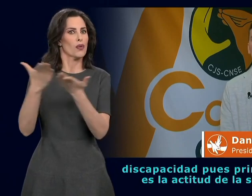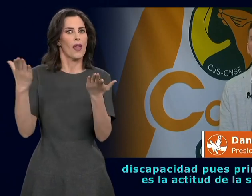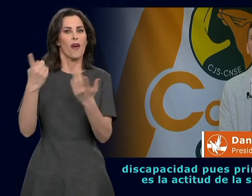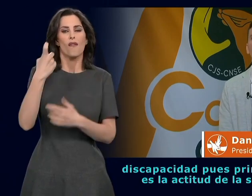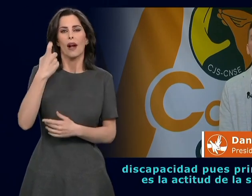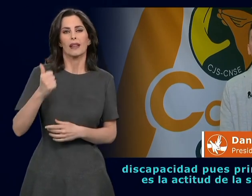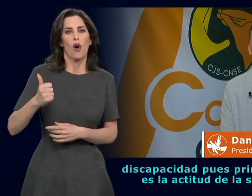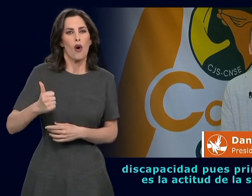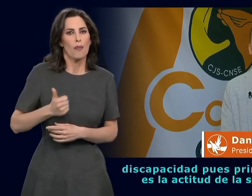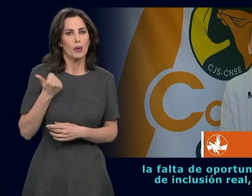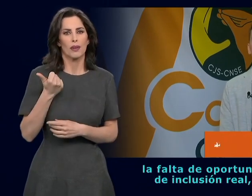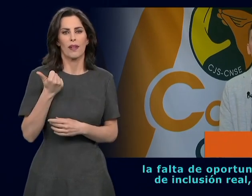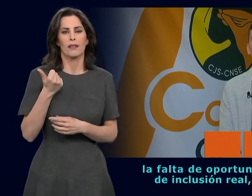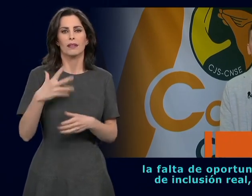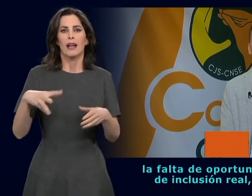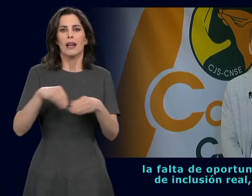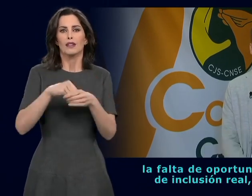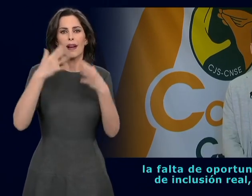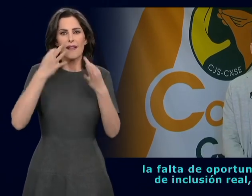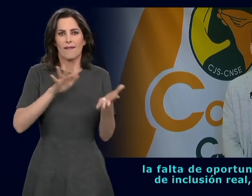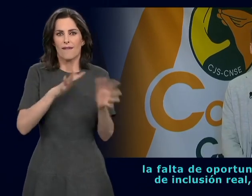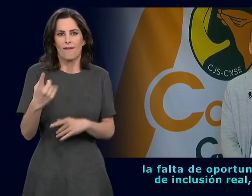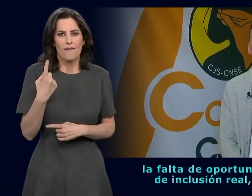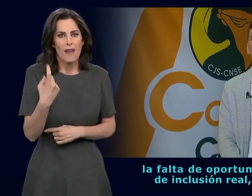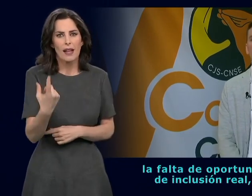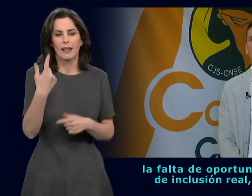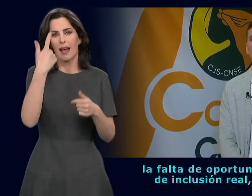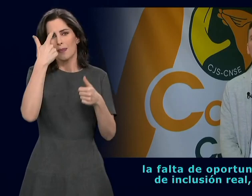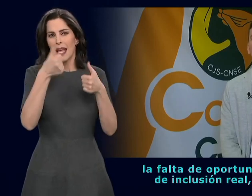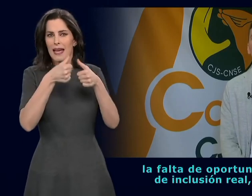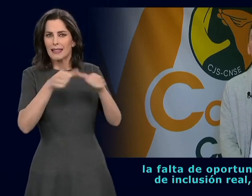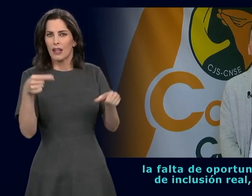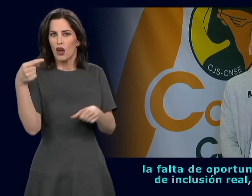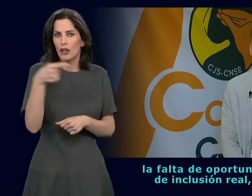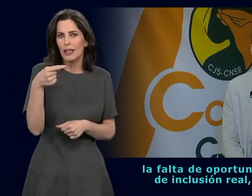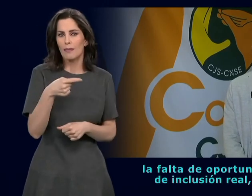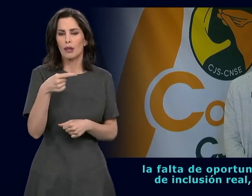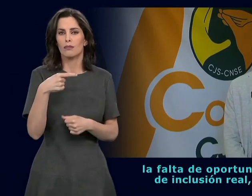sociedad, la falta de oportunidades y de inclusión real,